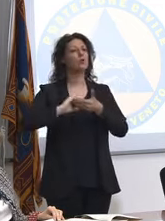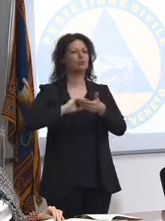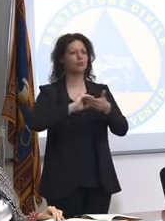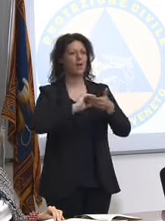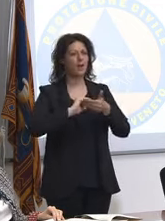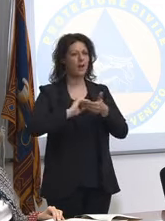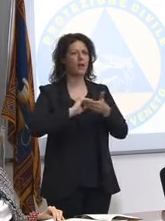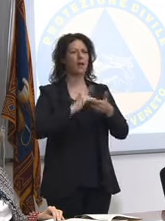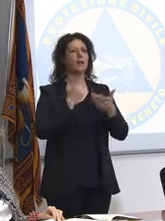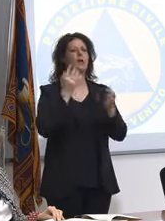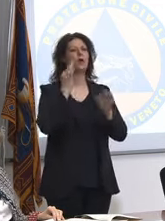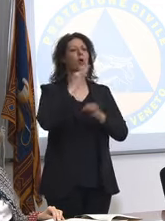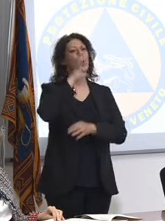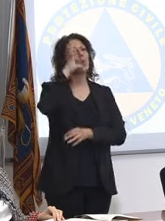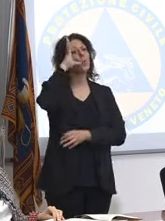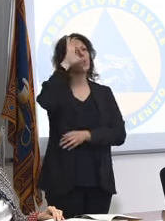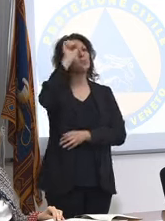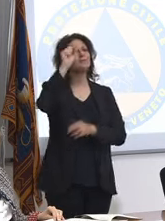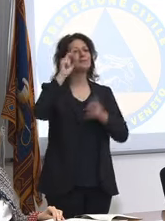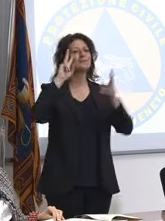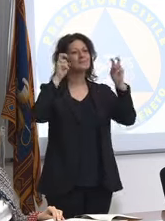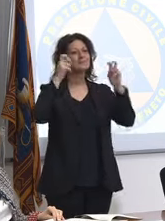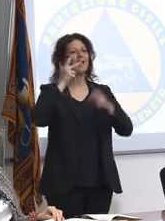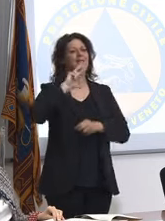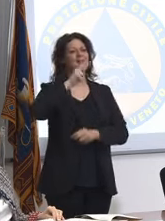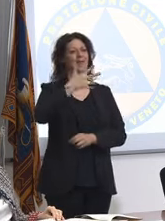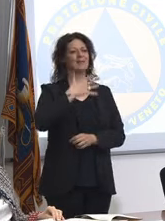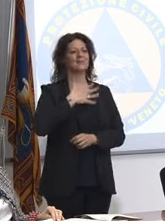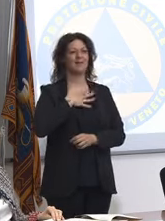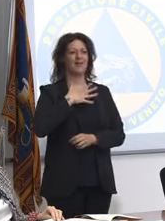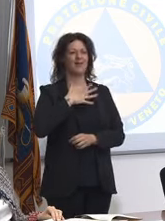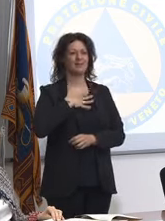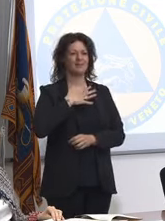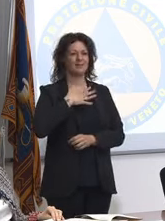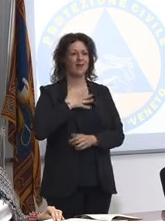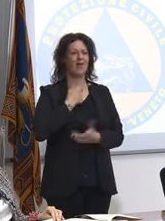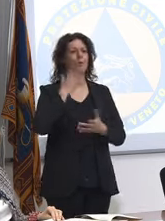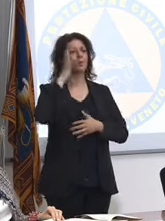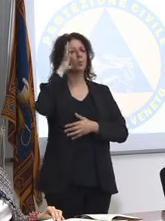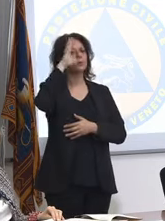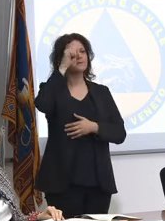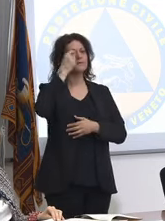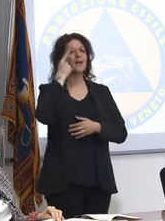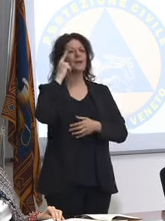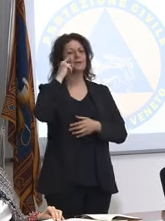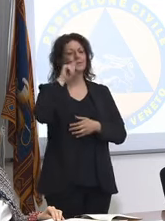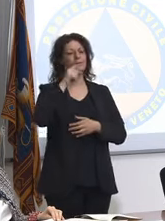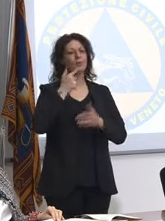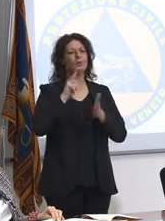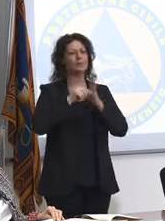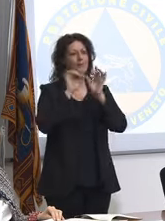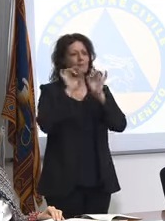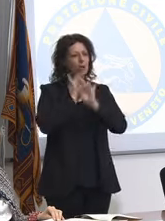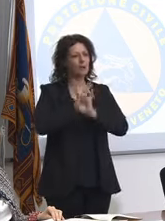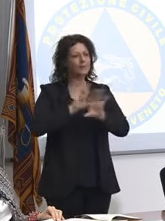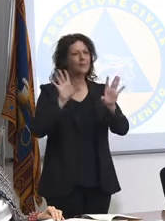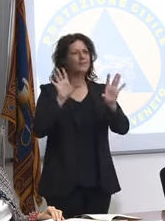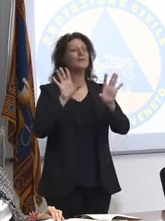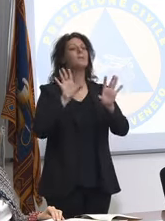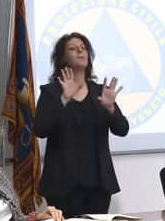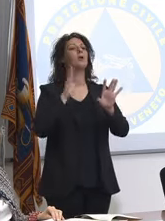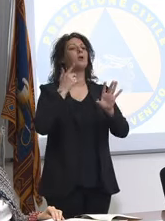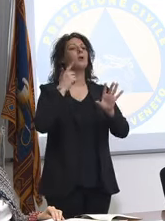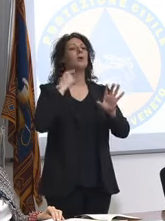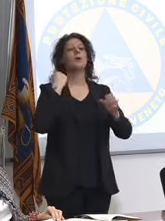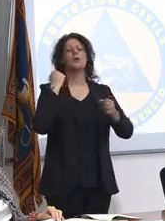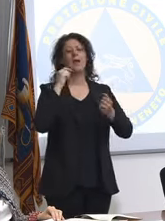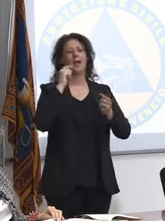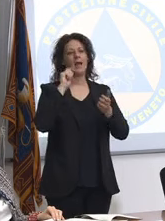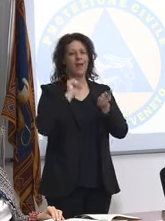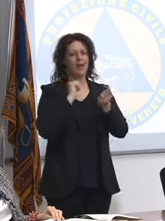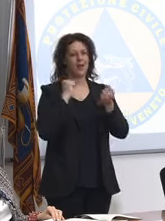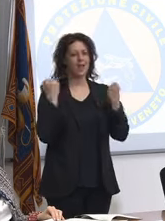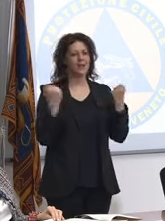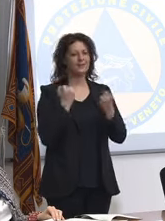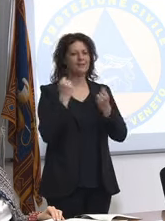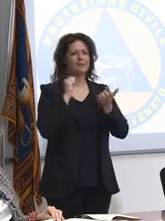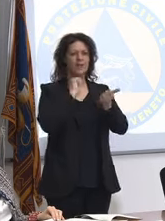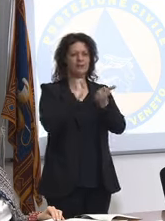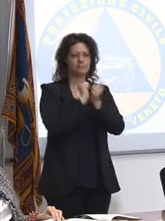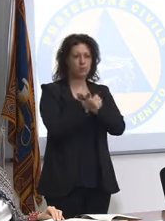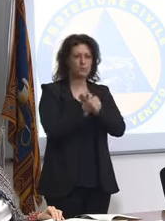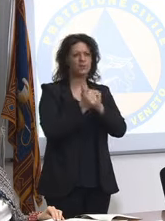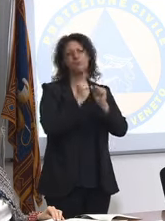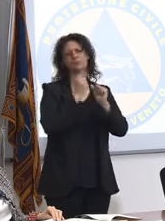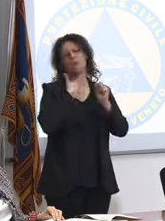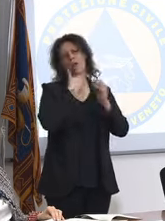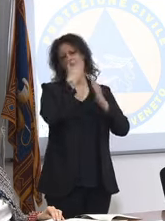università del tempo libero e della terza età per le attività di somministrazione bevande e alimenti, attività motorie, sportive, formative, insomma c'è tutta